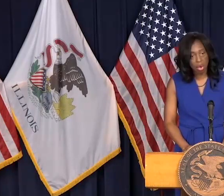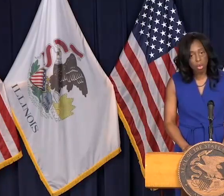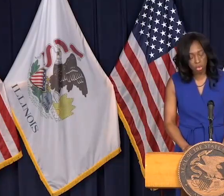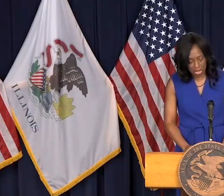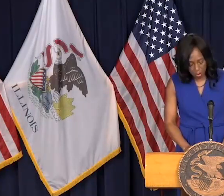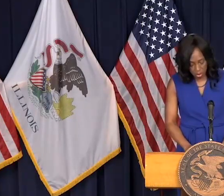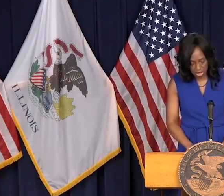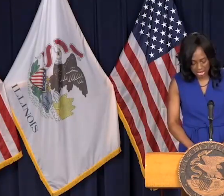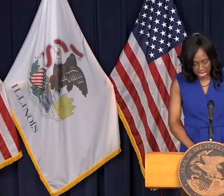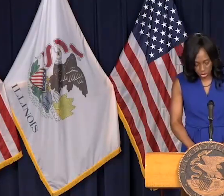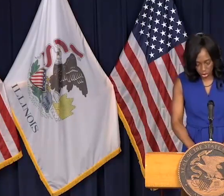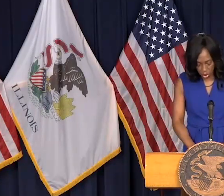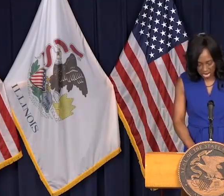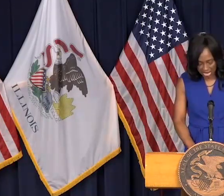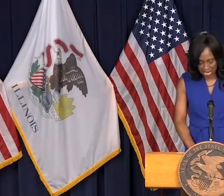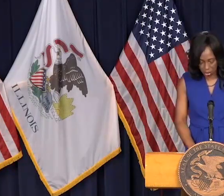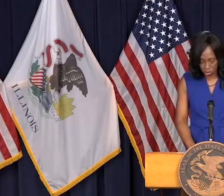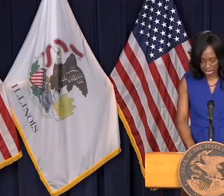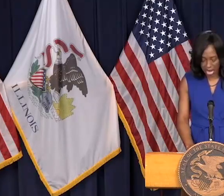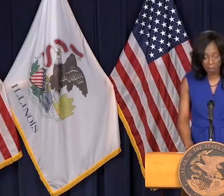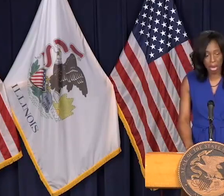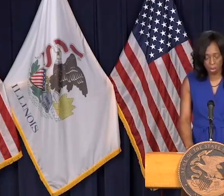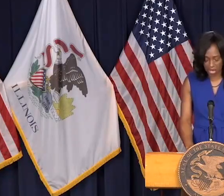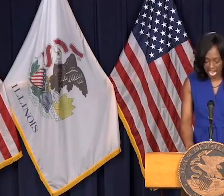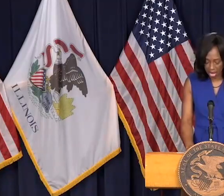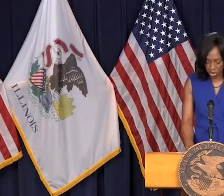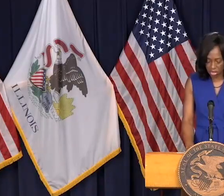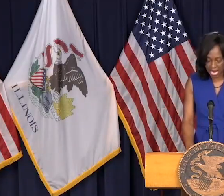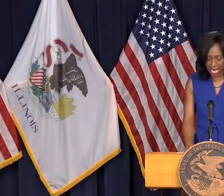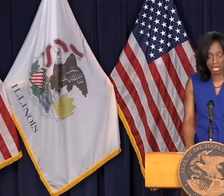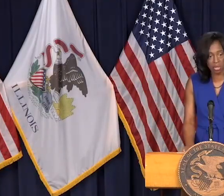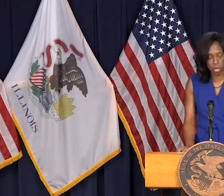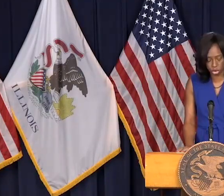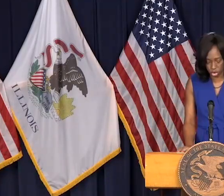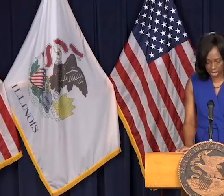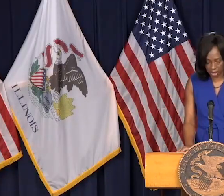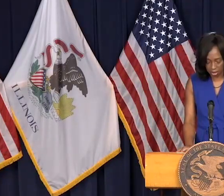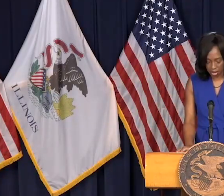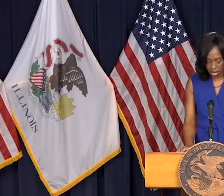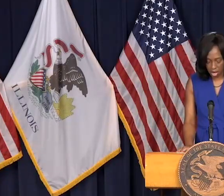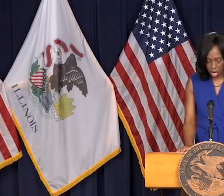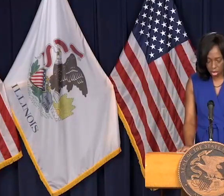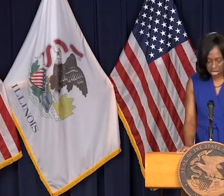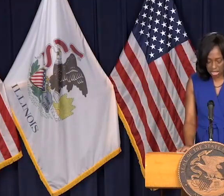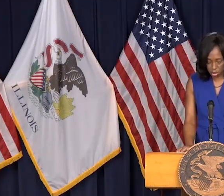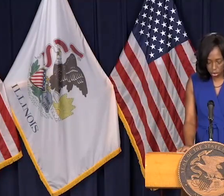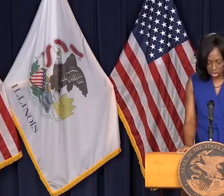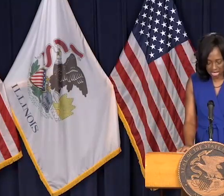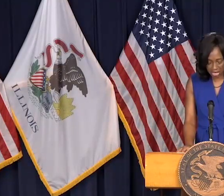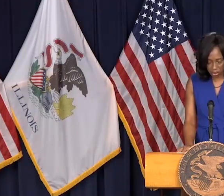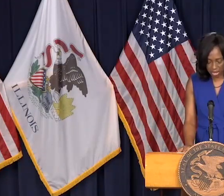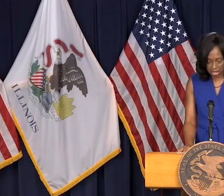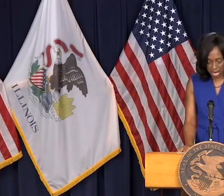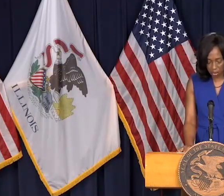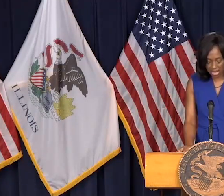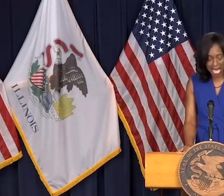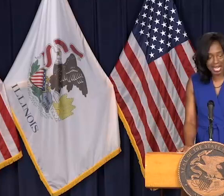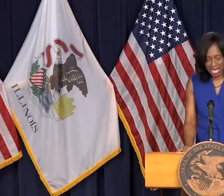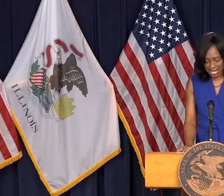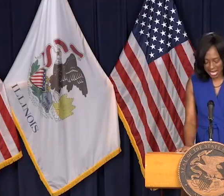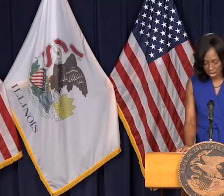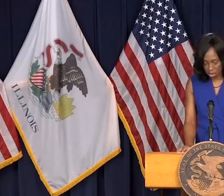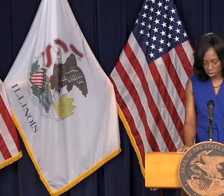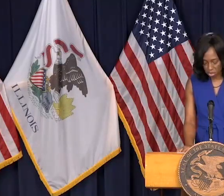accidente. Usamos cinturones de seguridad para protegernos en caso de un choque. Los cinturones de